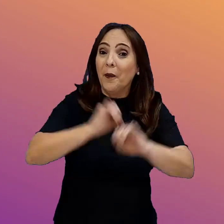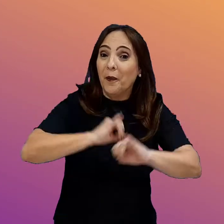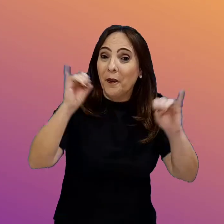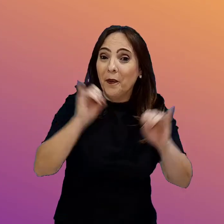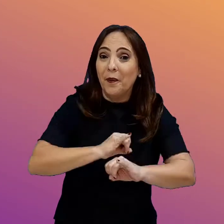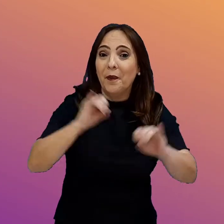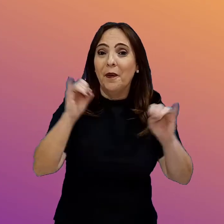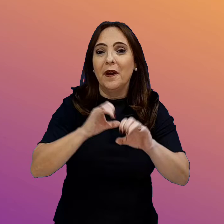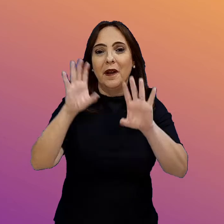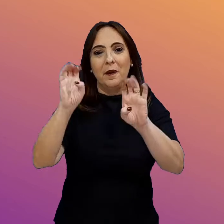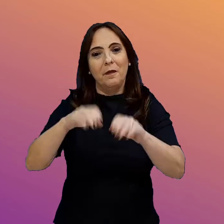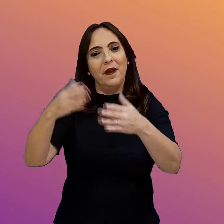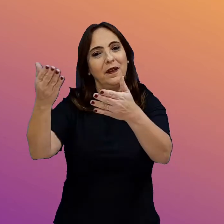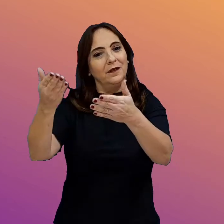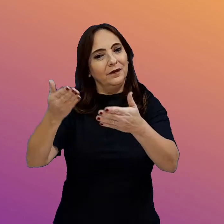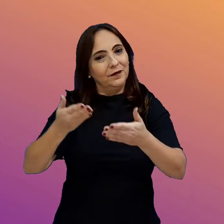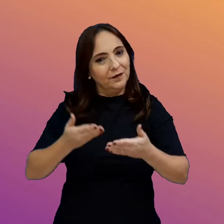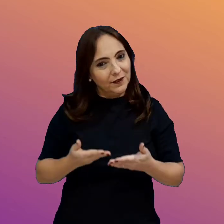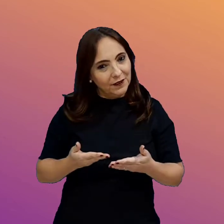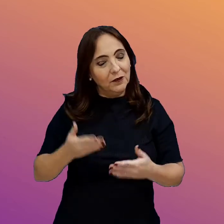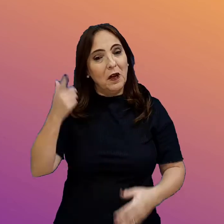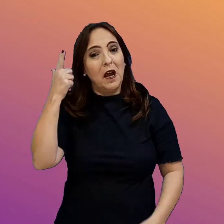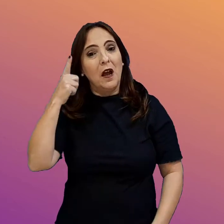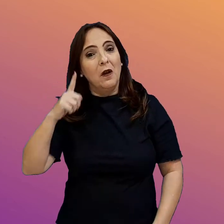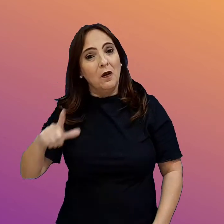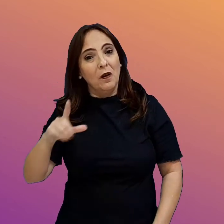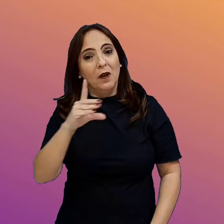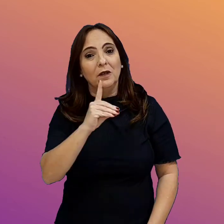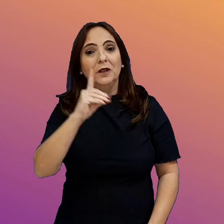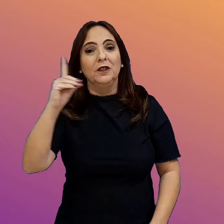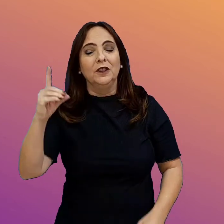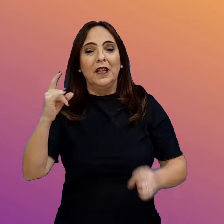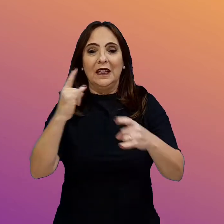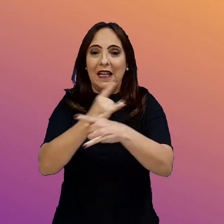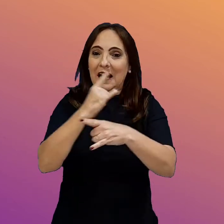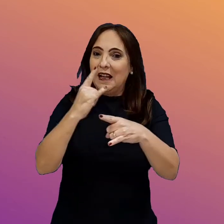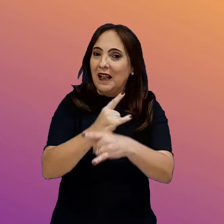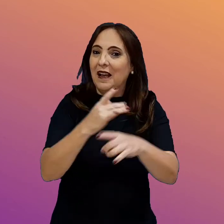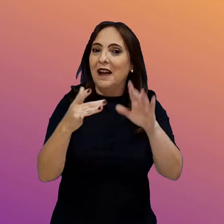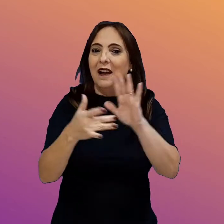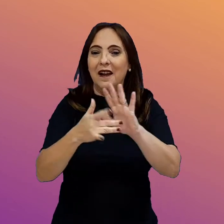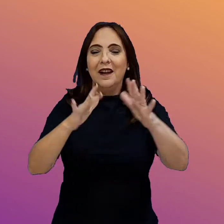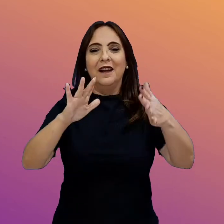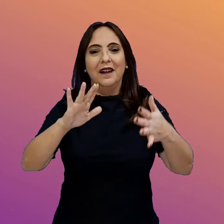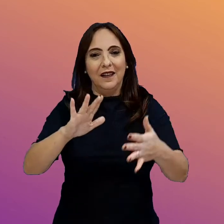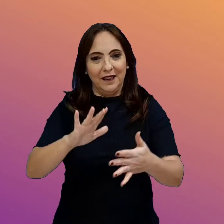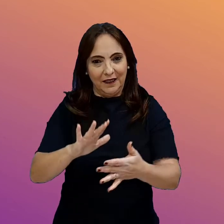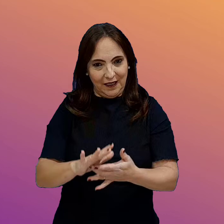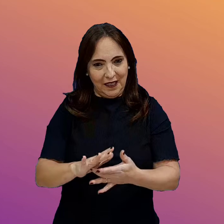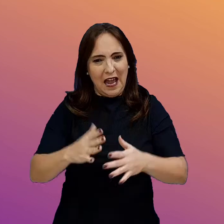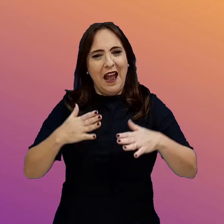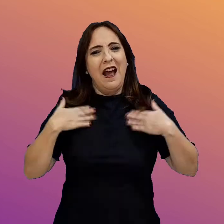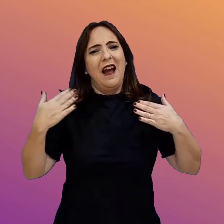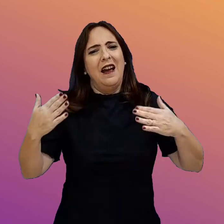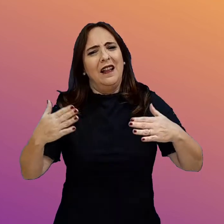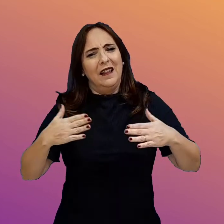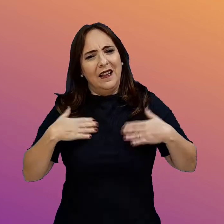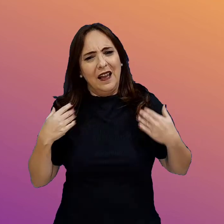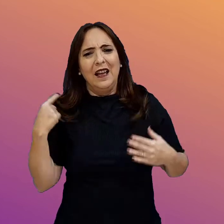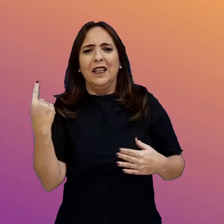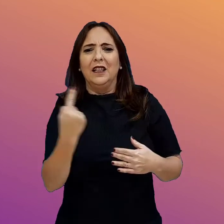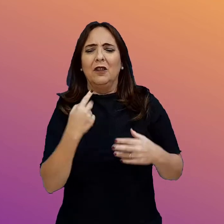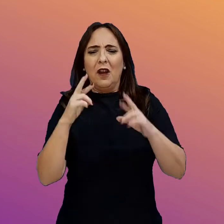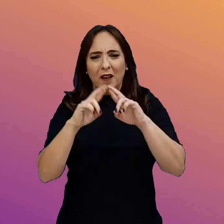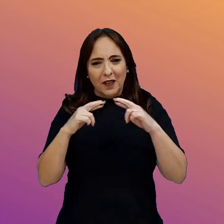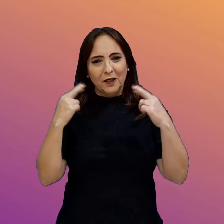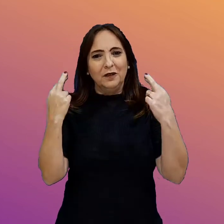Olá, pessoal! Sejam bem-vindos a mais um dia da nossa Live com Jesus. Com muita alegria que a gente está se